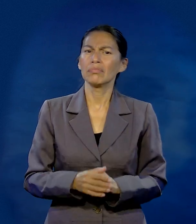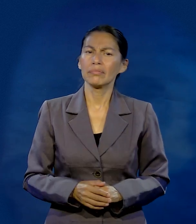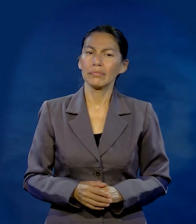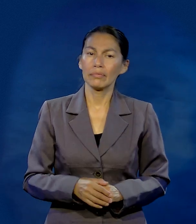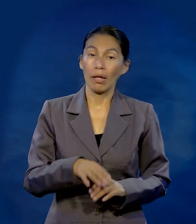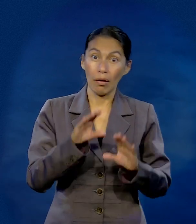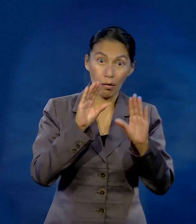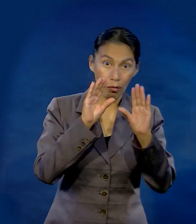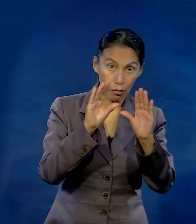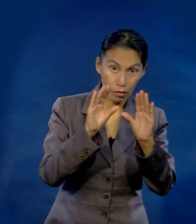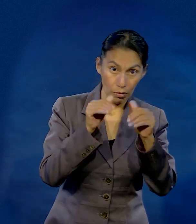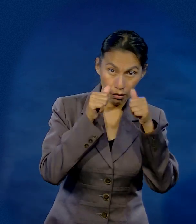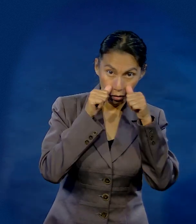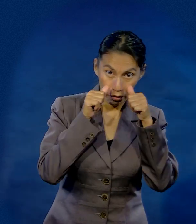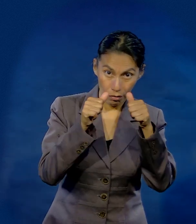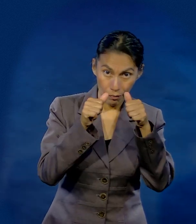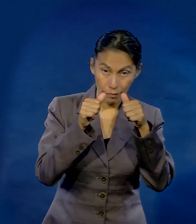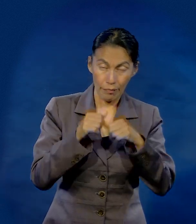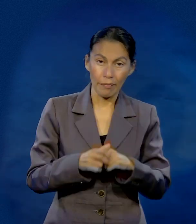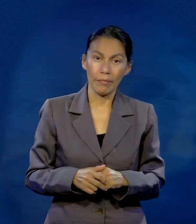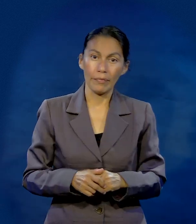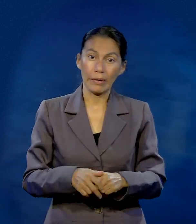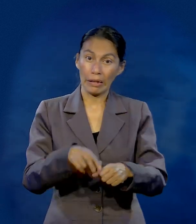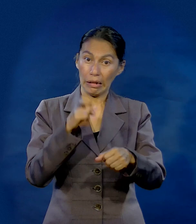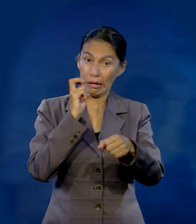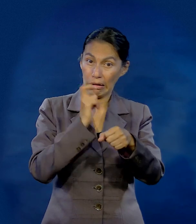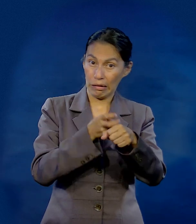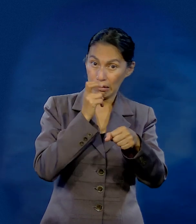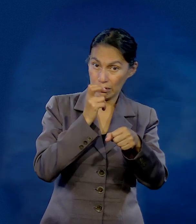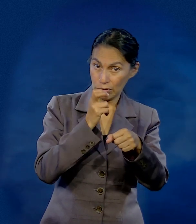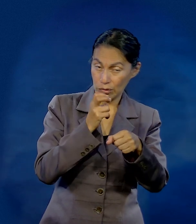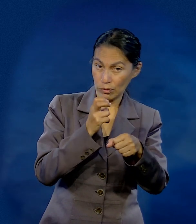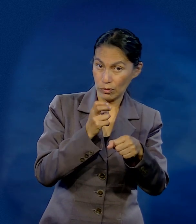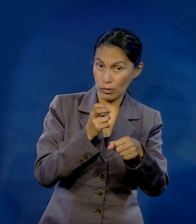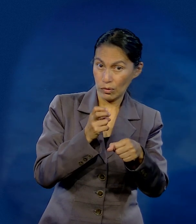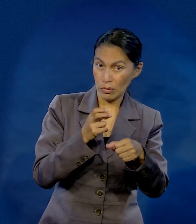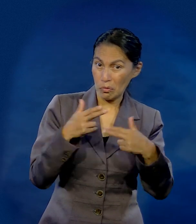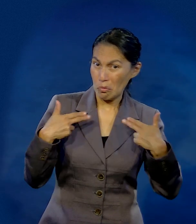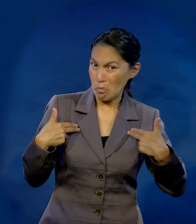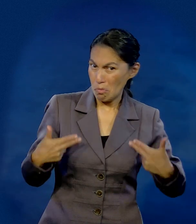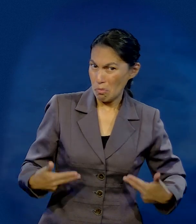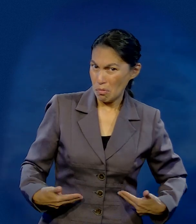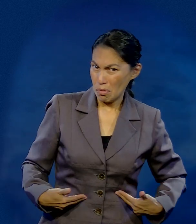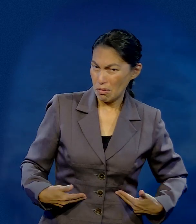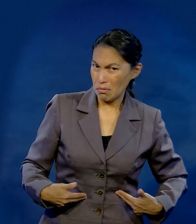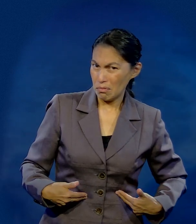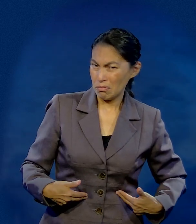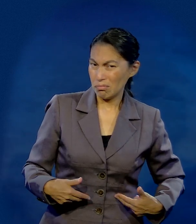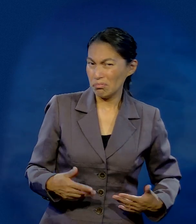Ay pastor pero necio no suena feo Es más hasta con poco de elegancia es bueno necio